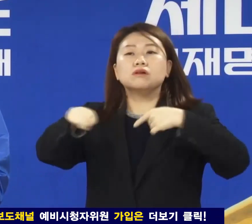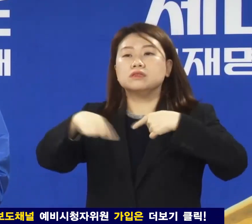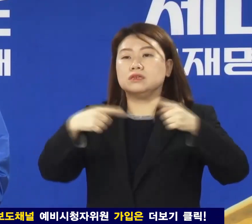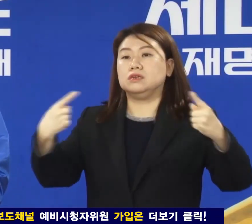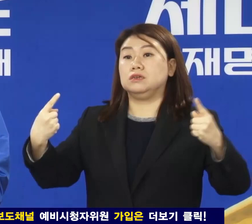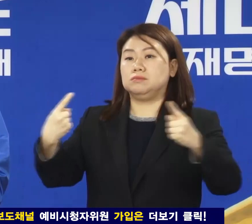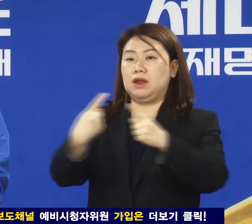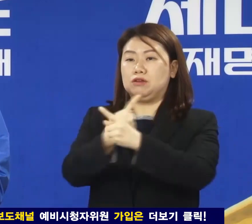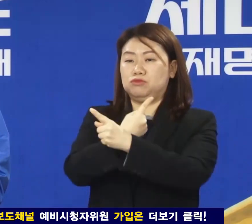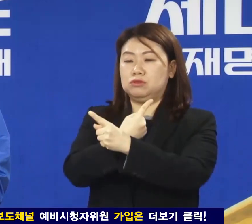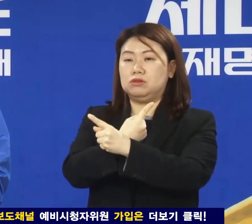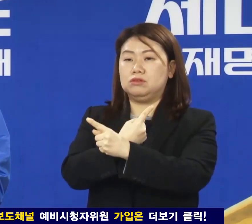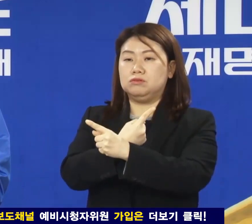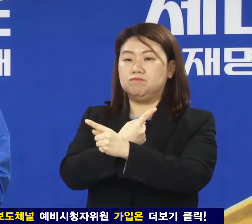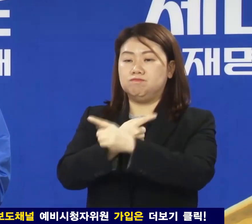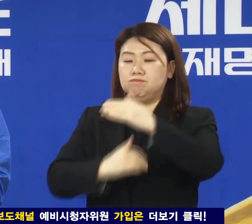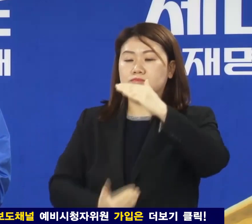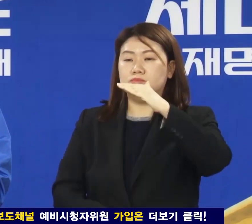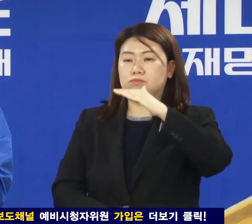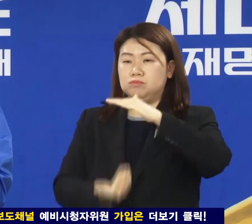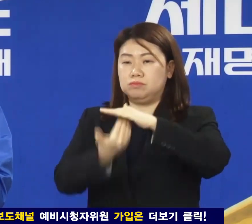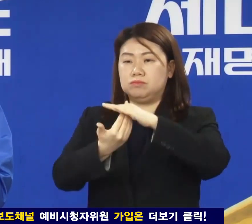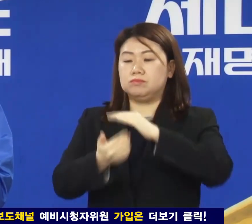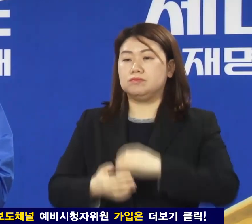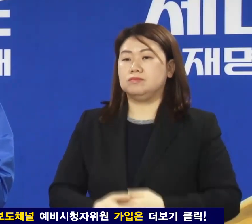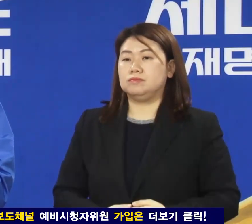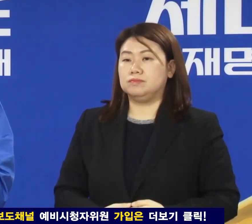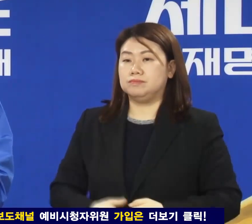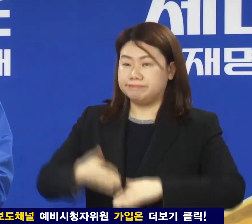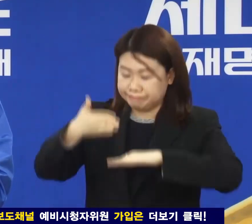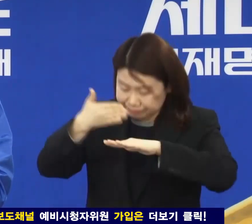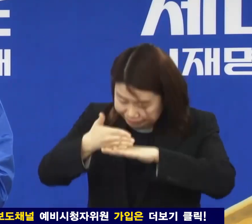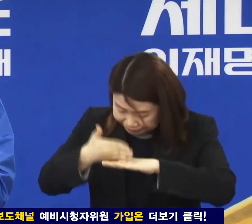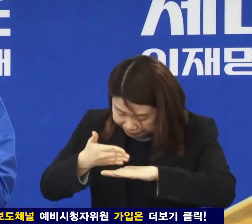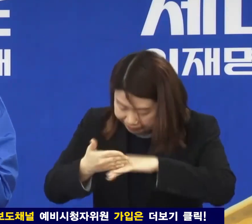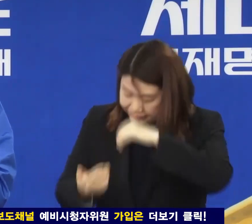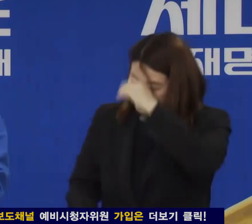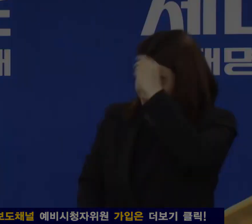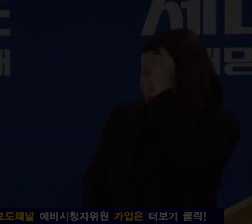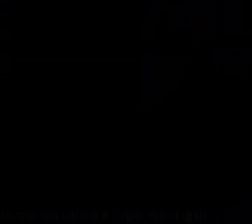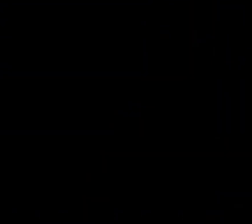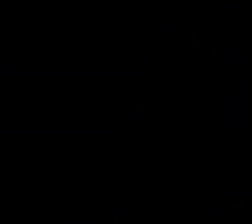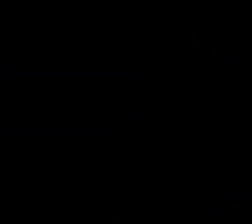정치 교체를 반드시 완수하겠습니다. 감사합니다.